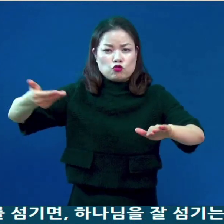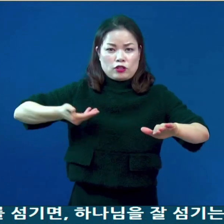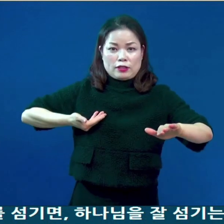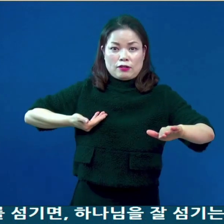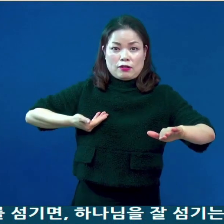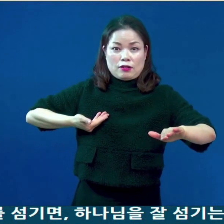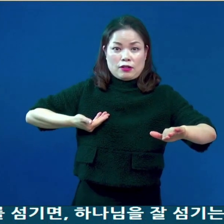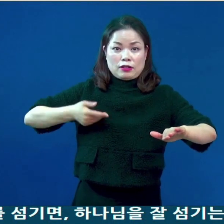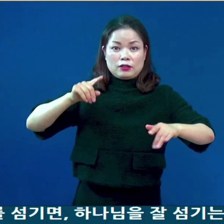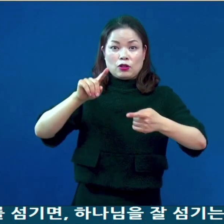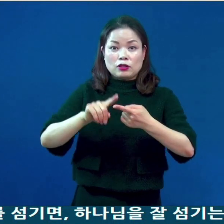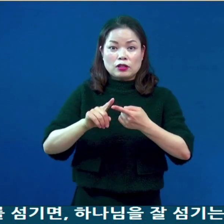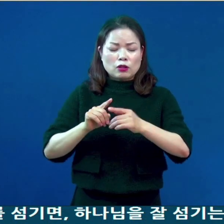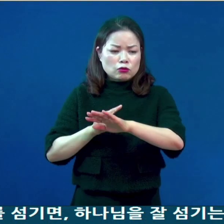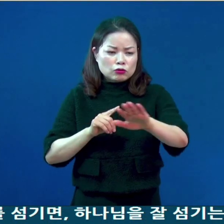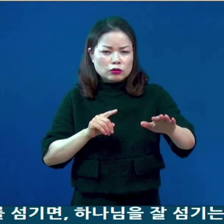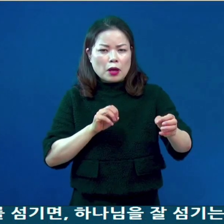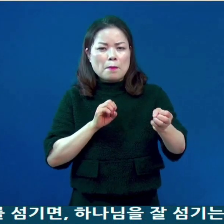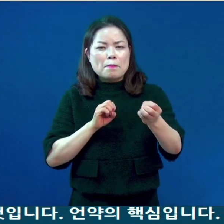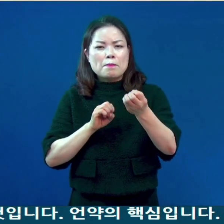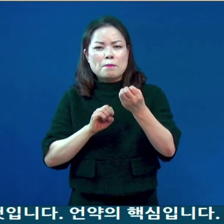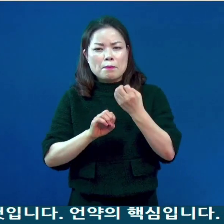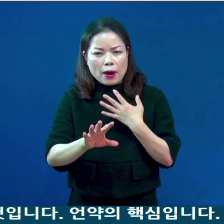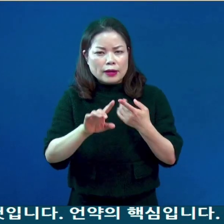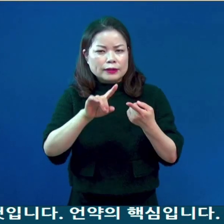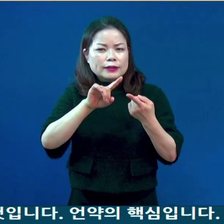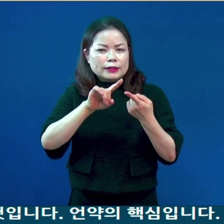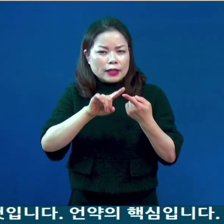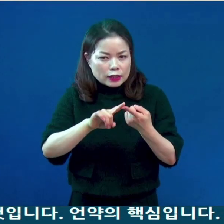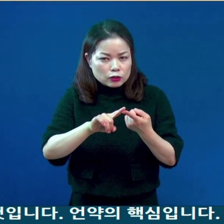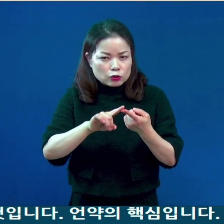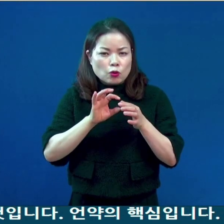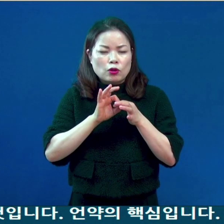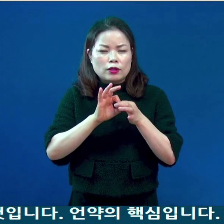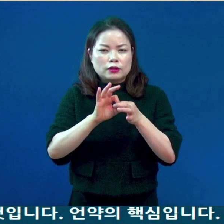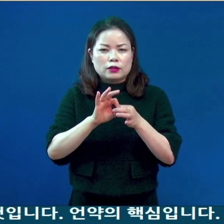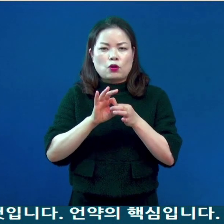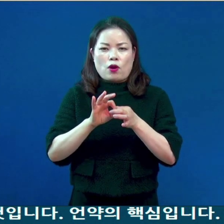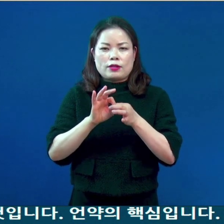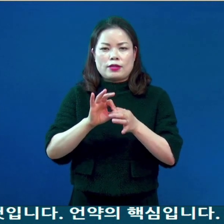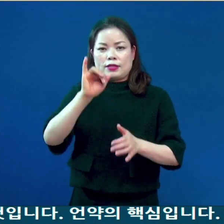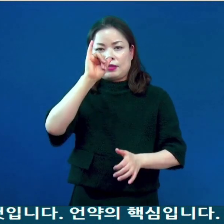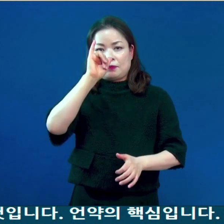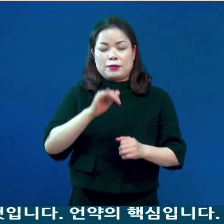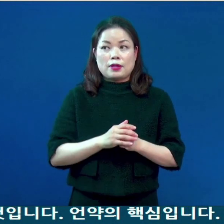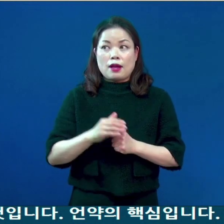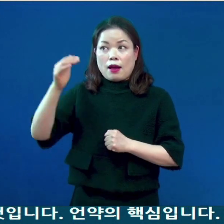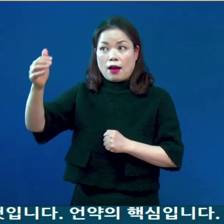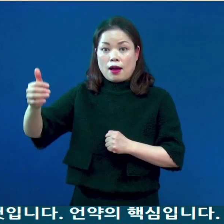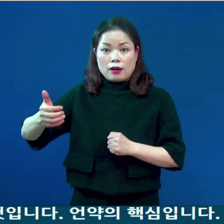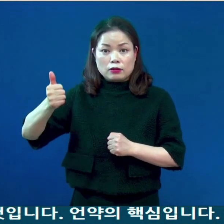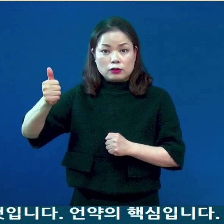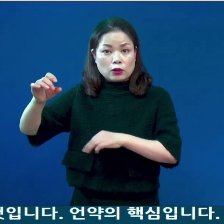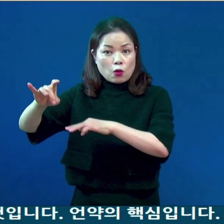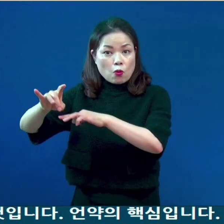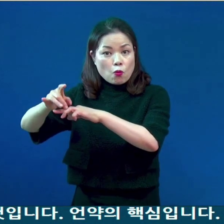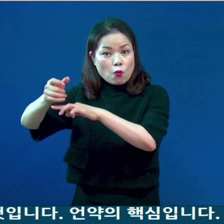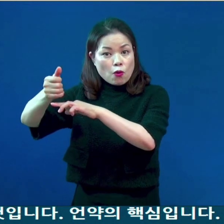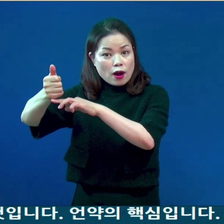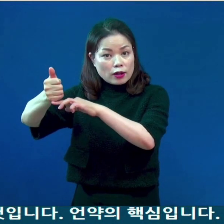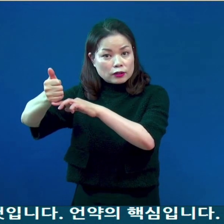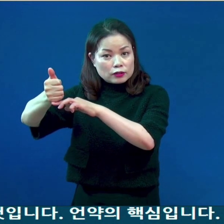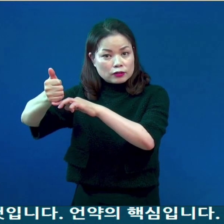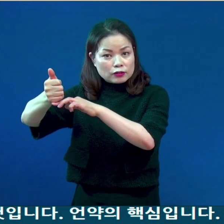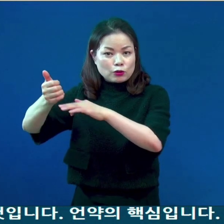것과 그것에 대해서 우리가 반응하는 것으로 인해서 생기는 관계이죠. 하나님이 왕으로서 우리에게